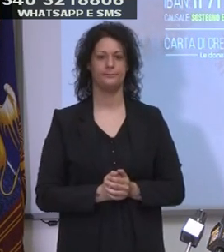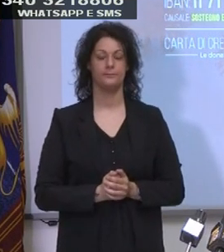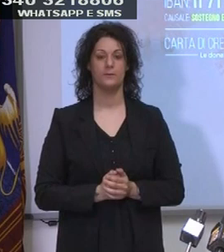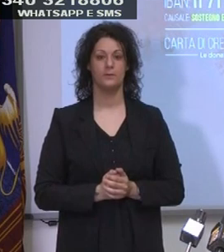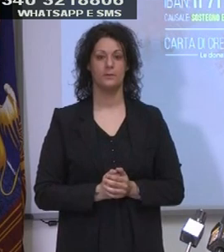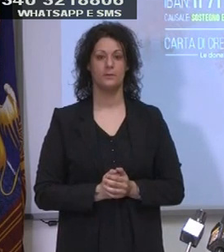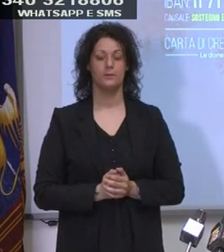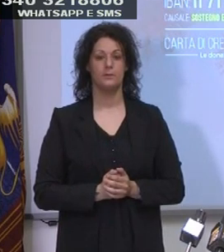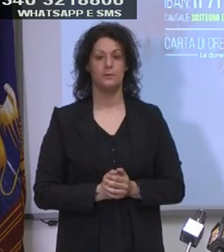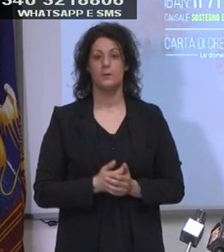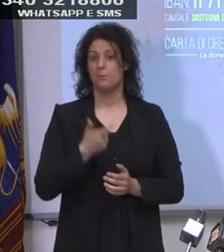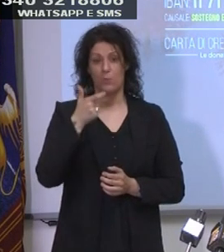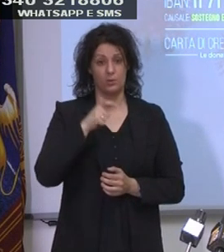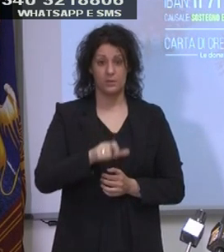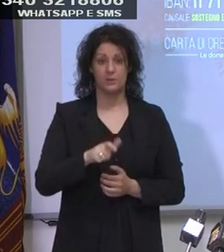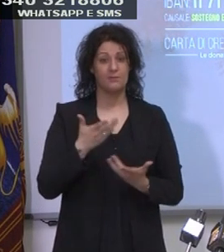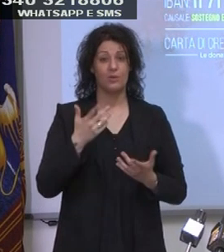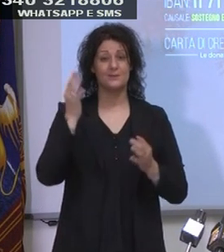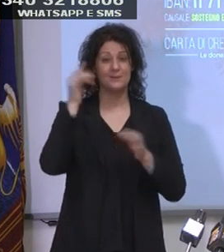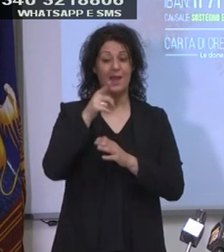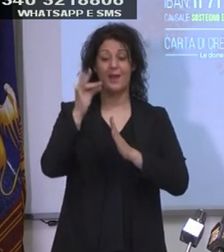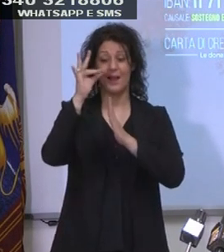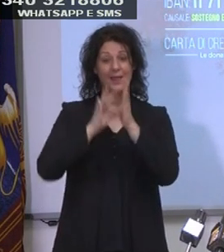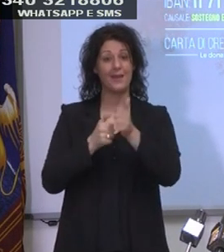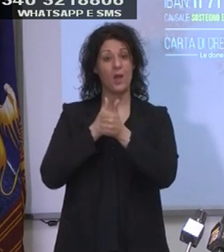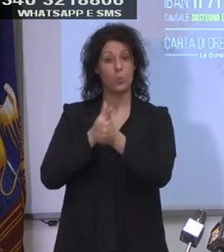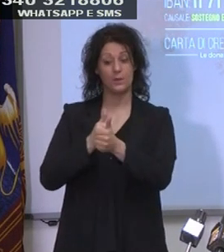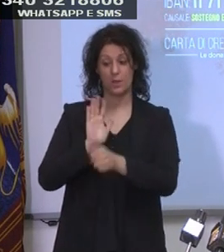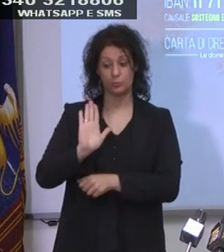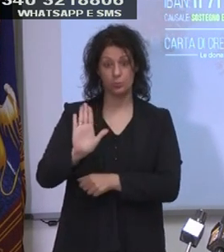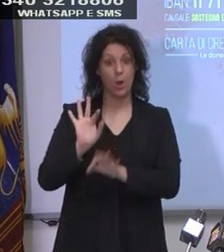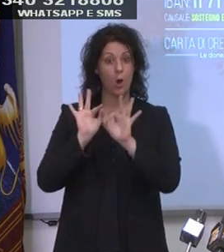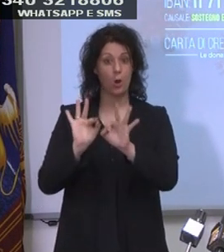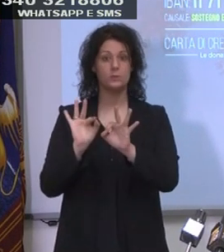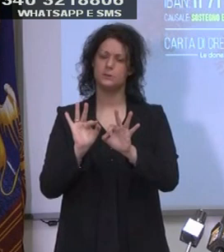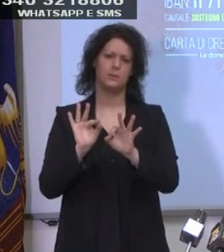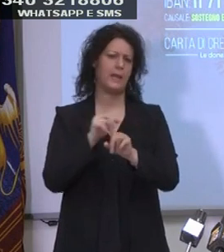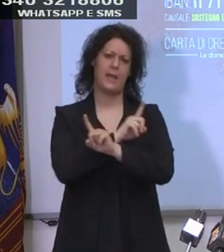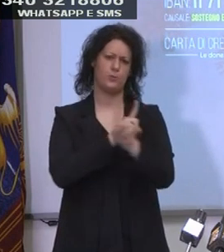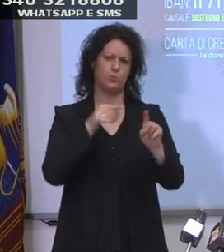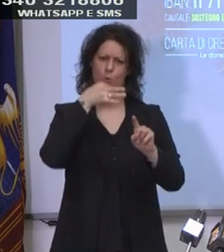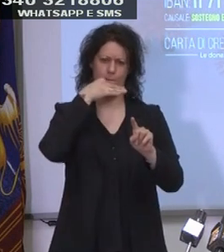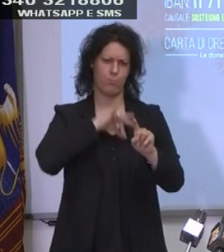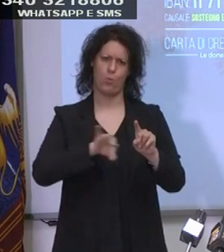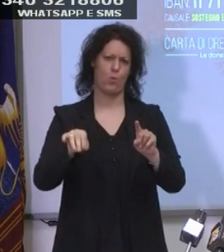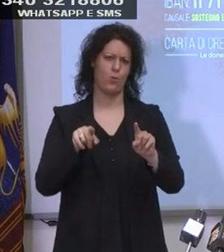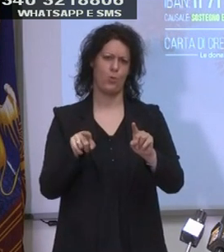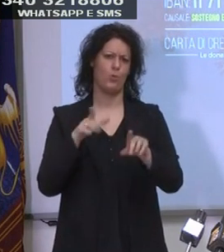che nessuno sarà in grado di applicare linee guida alternative. Esiste un decreto che